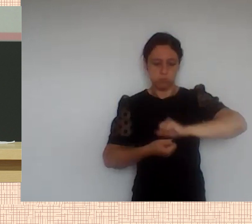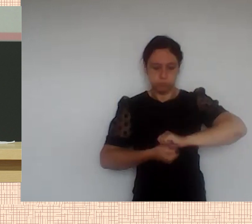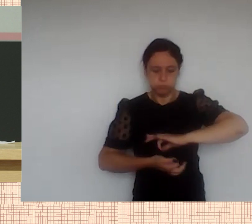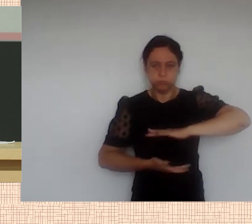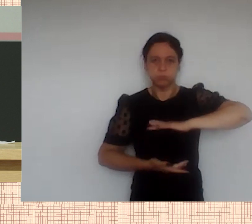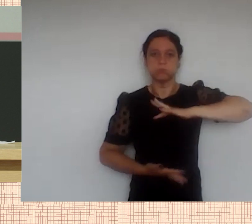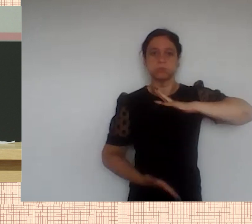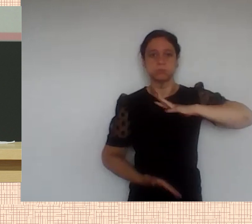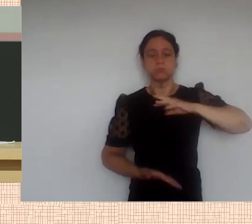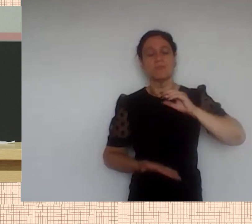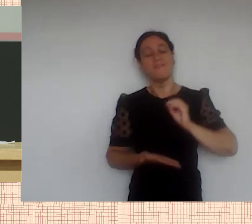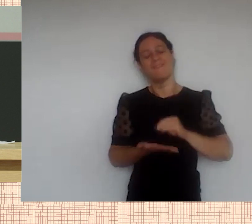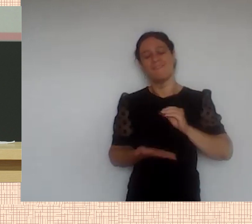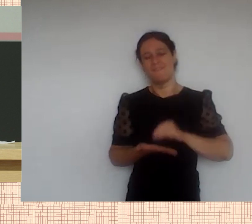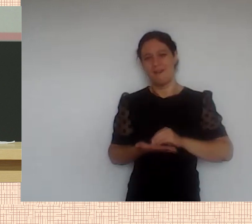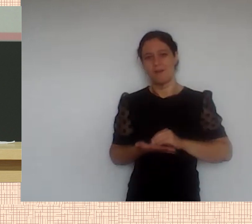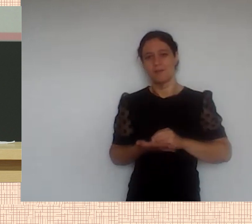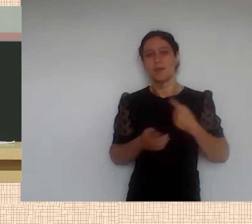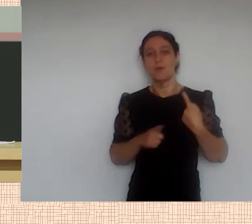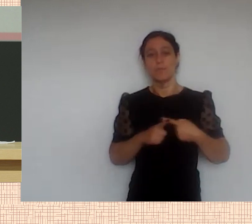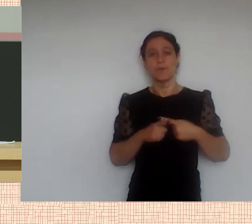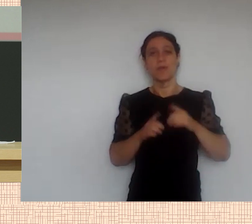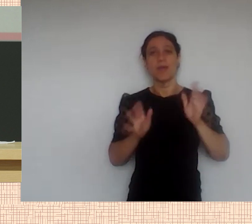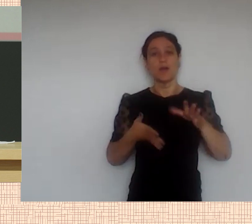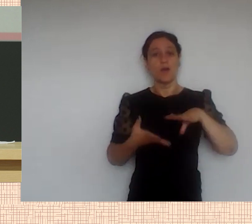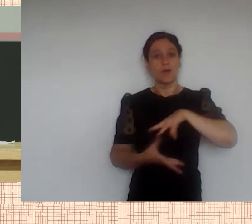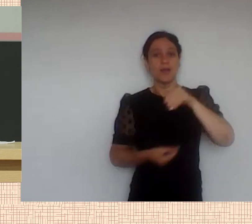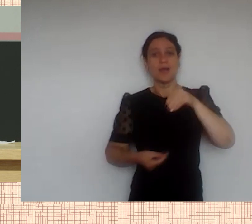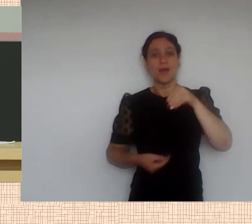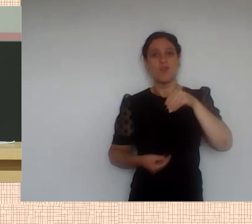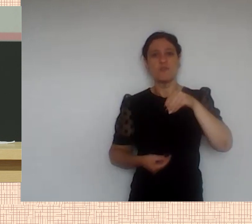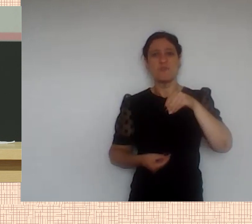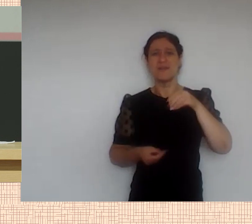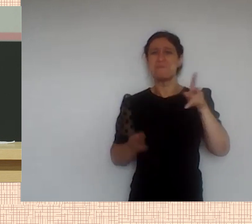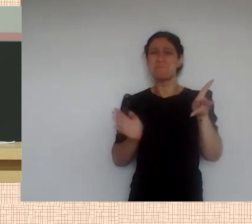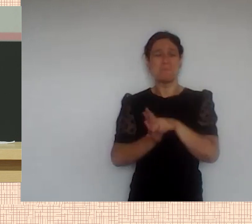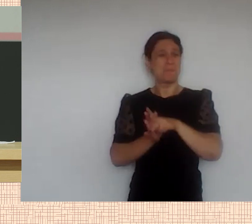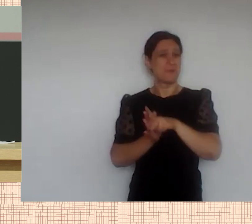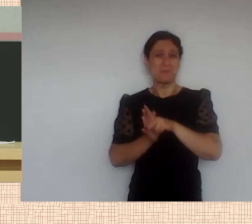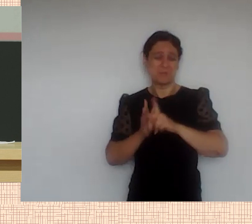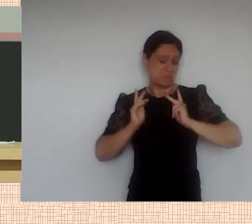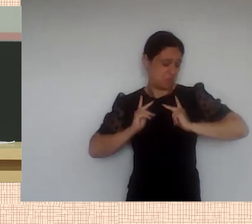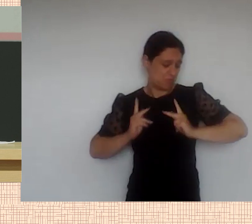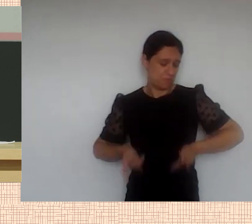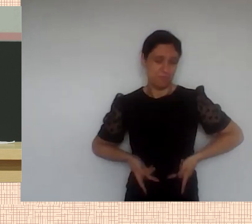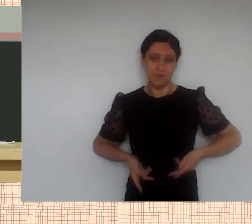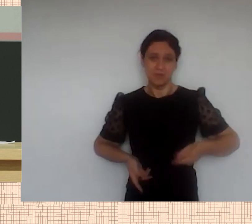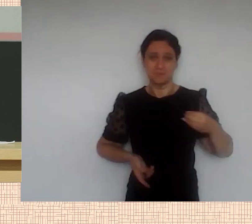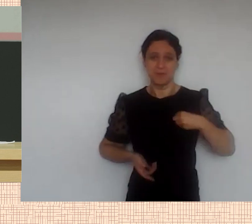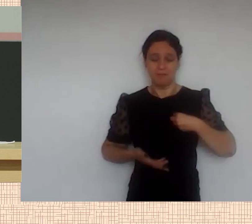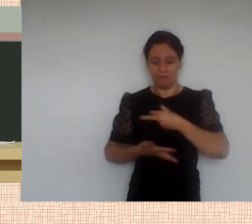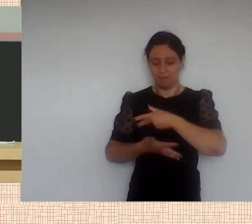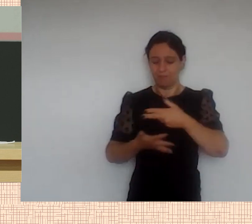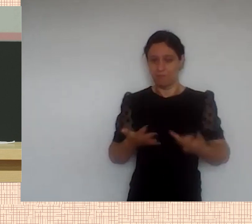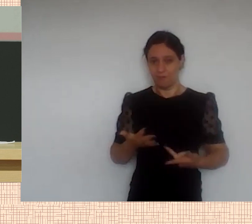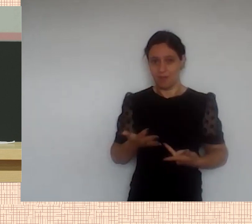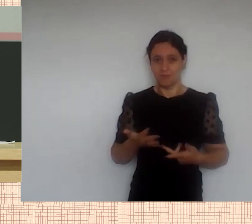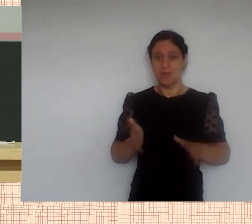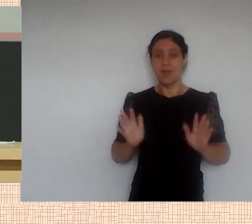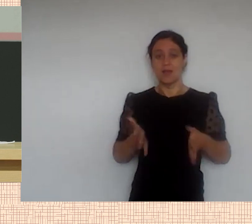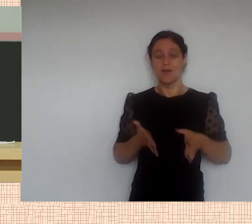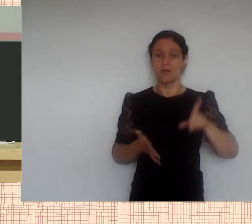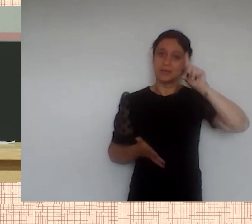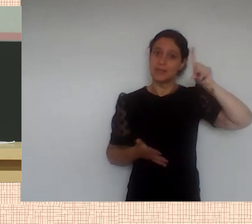que está cheia de outras coisas, com a realidade de Deus. É esse trabalho que Deus está